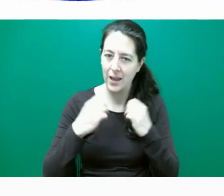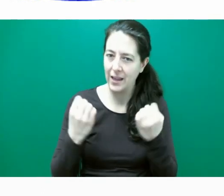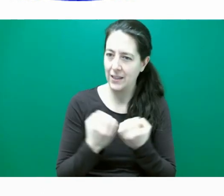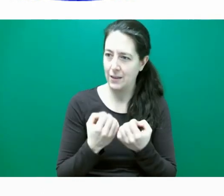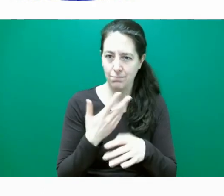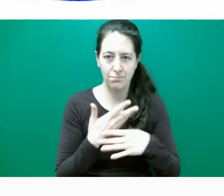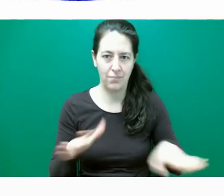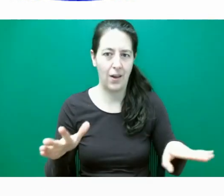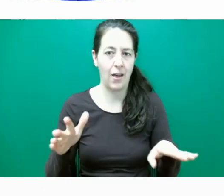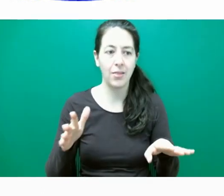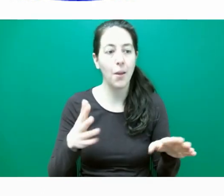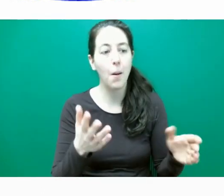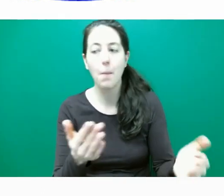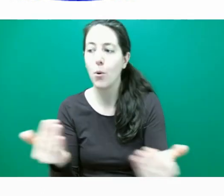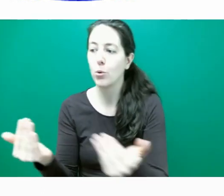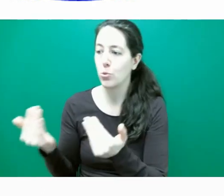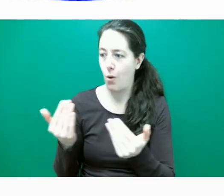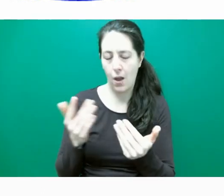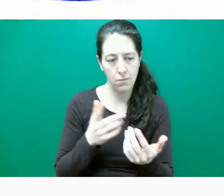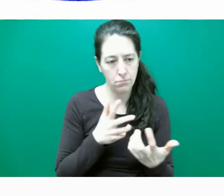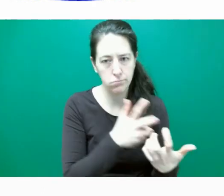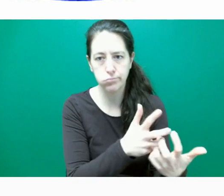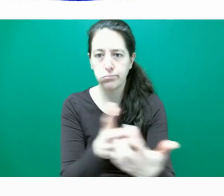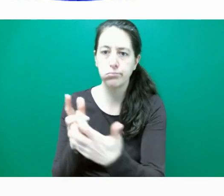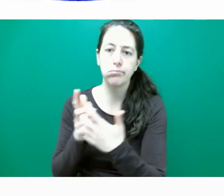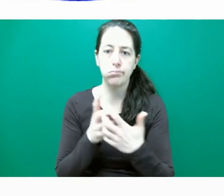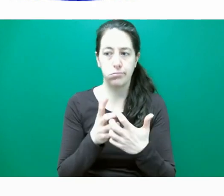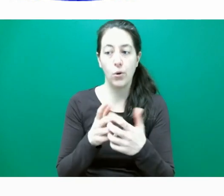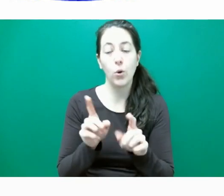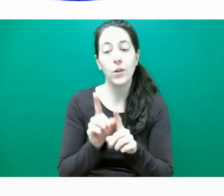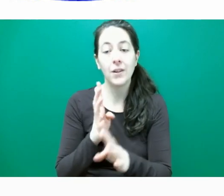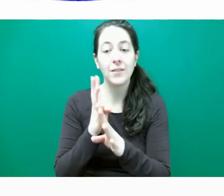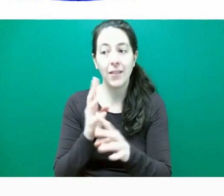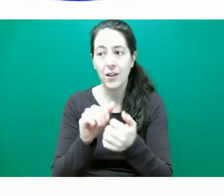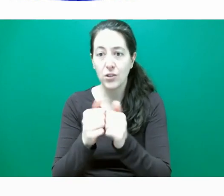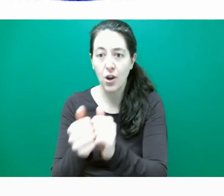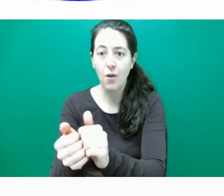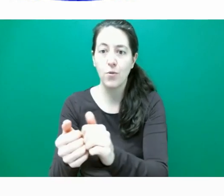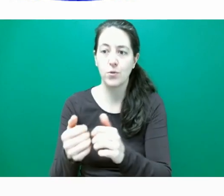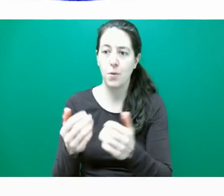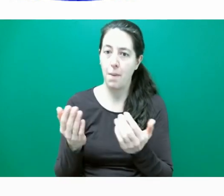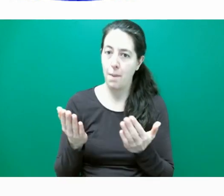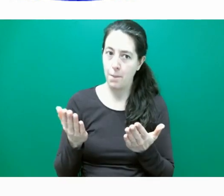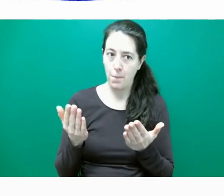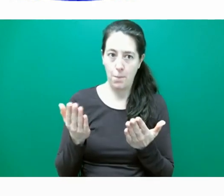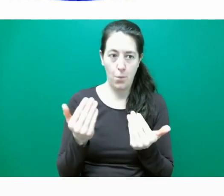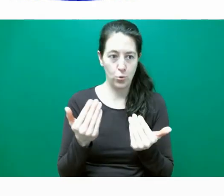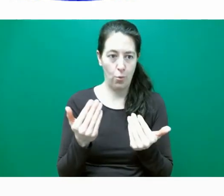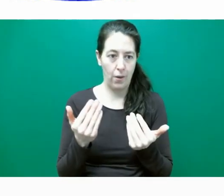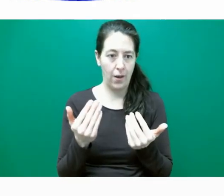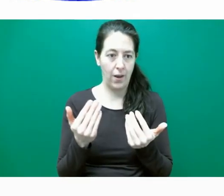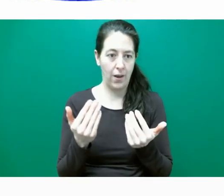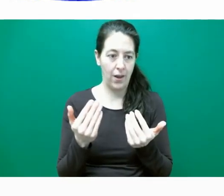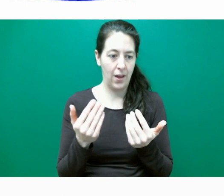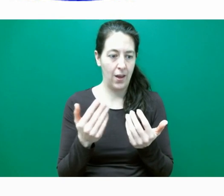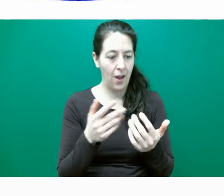aux besoins émergents aussi de la clientèle qui change et des besoins aussi par rapport aux enfants qui changent